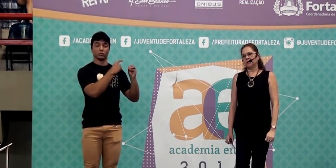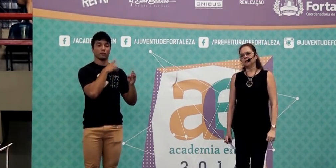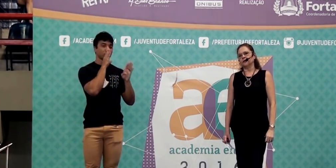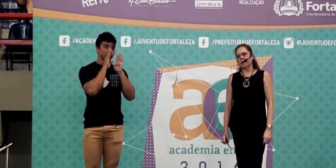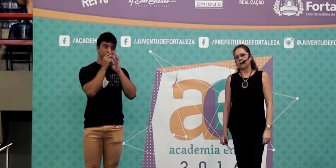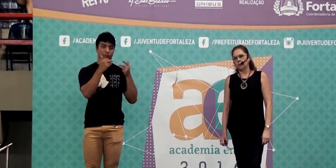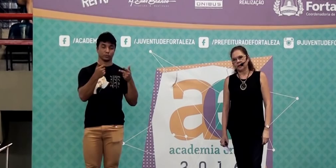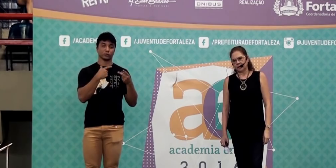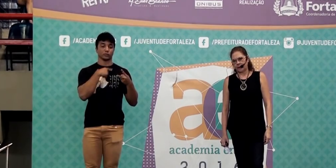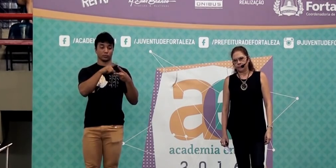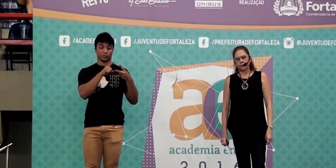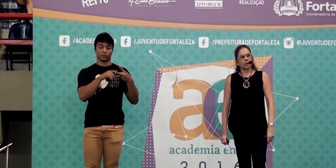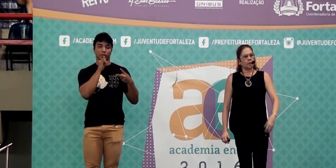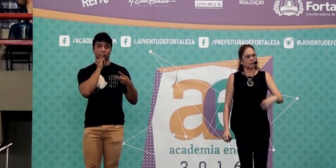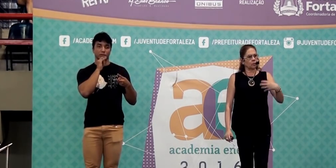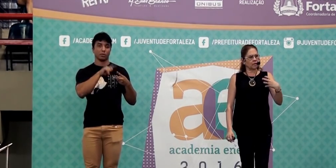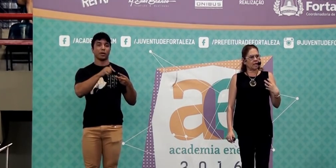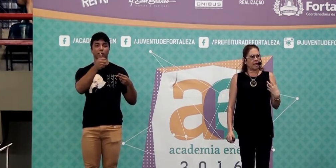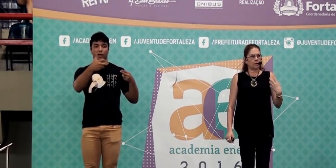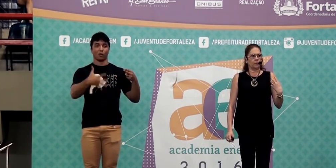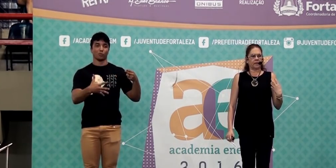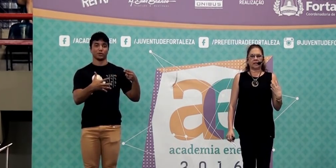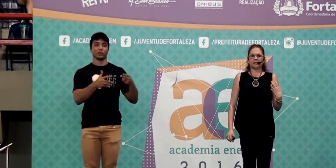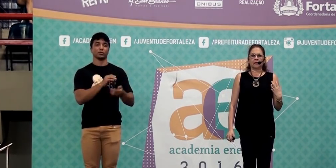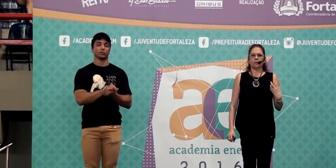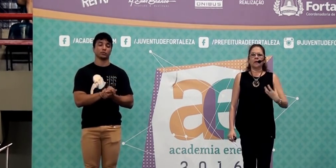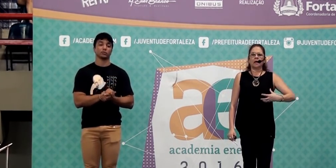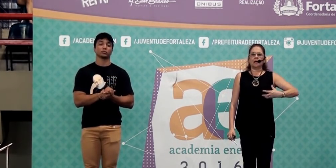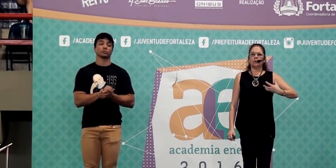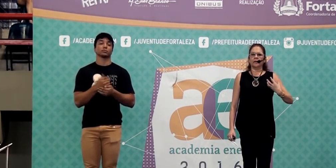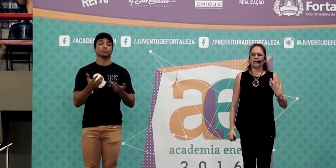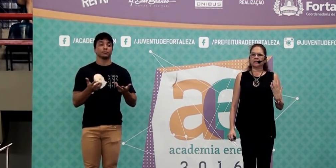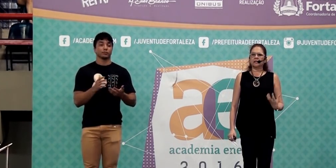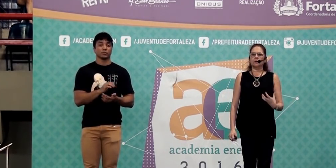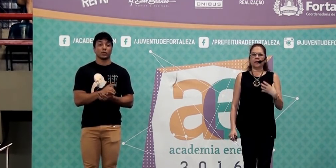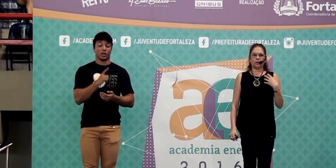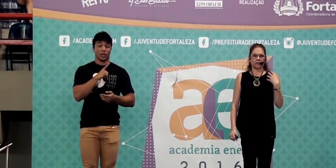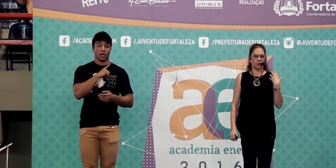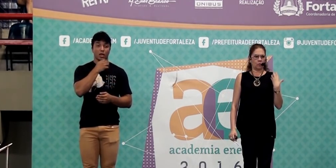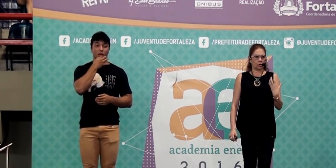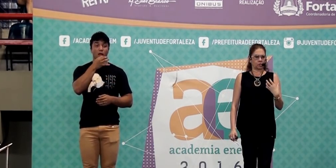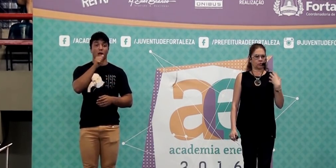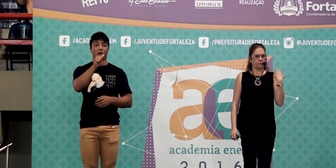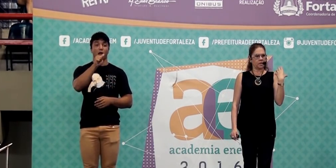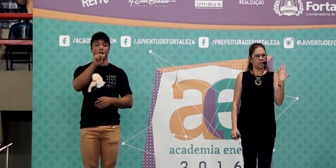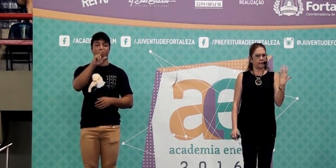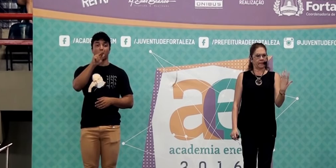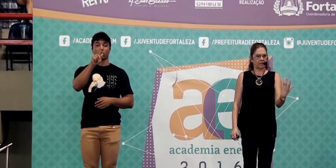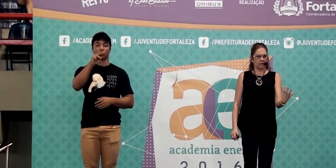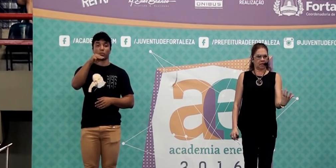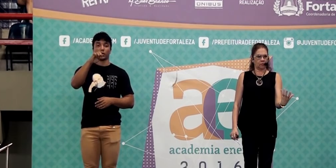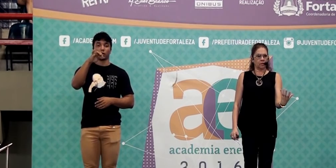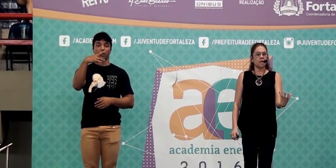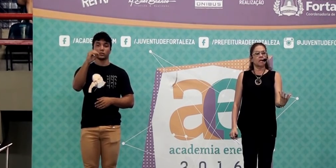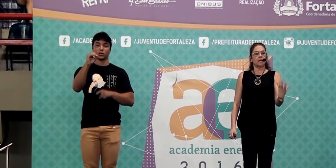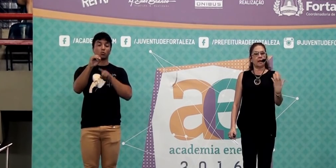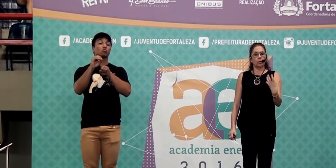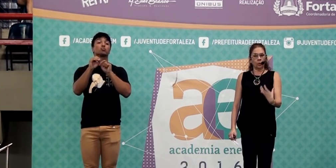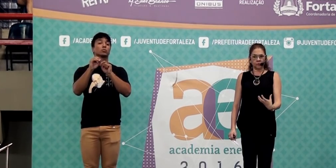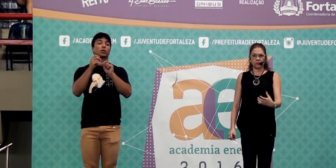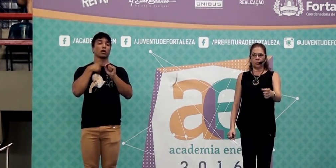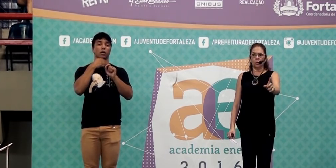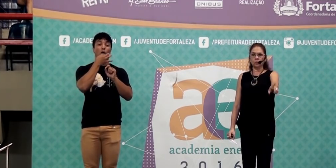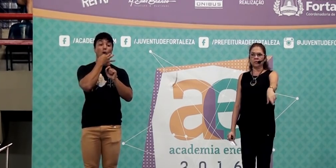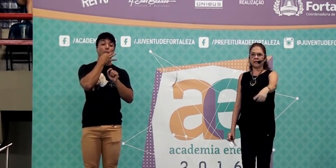para vocês foi argumentar. Então, o que é argumentação? A argumentação é quando eu mostro minha opinião e